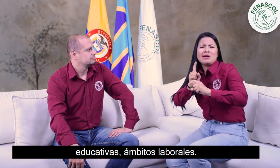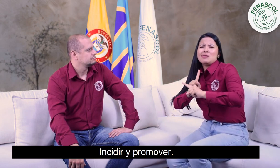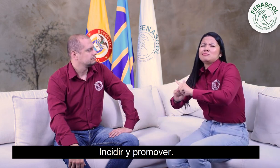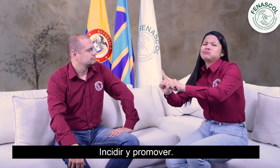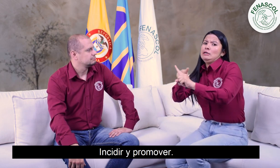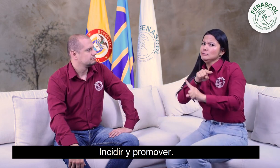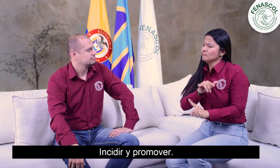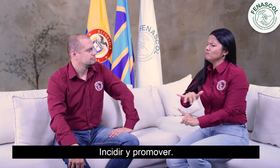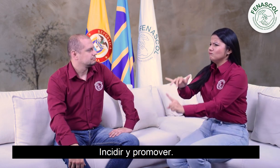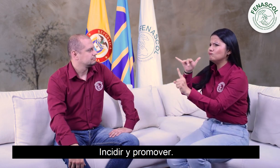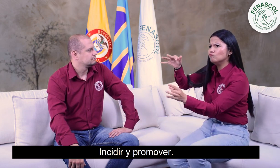Incidir y promover.